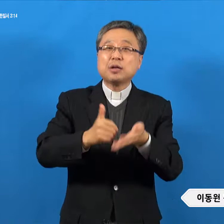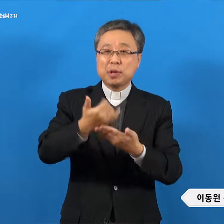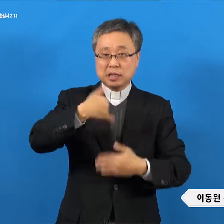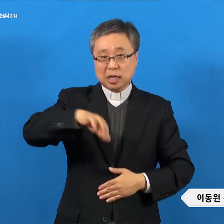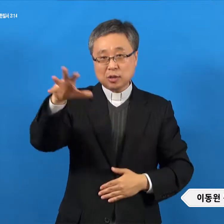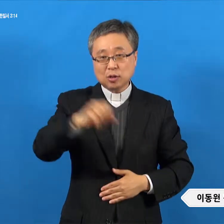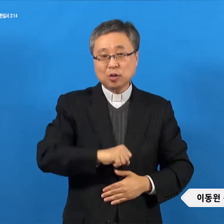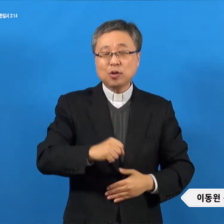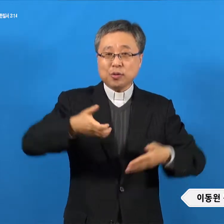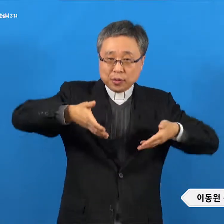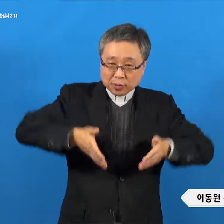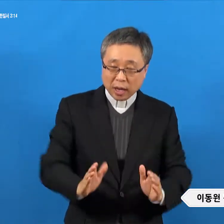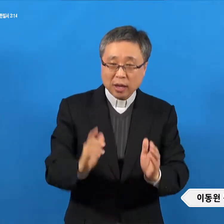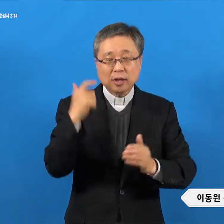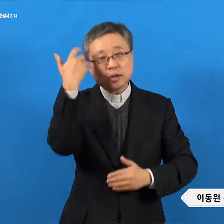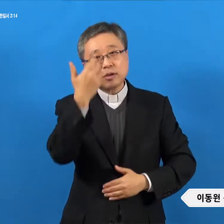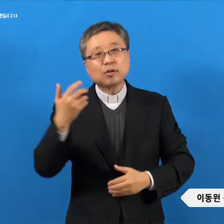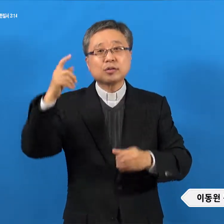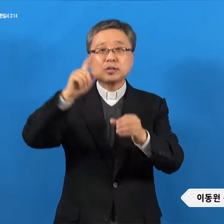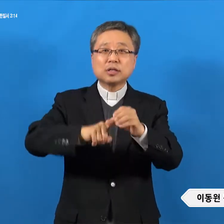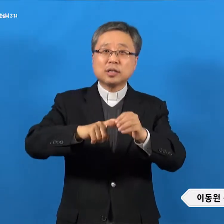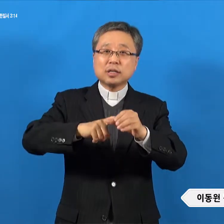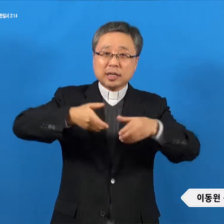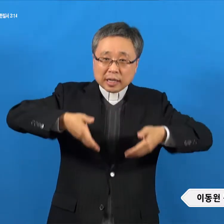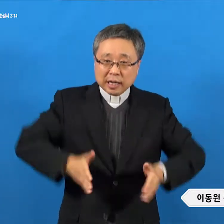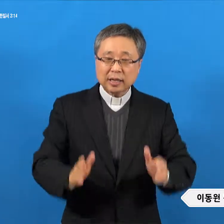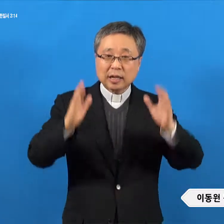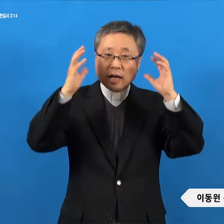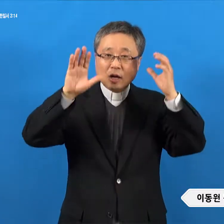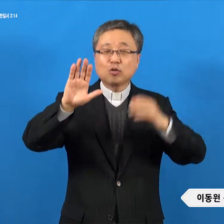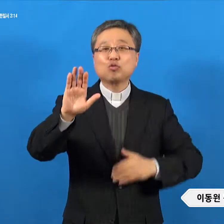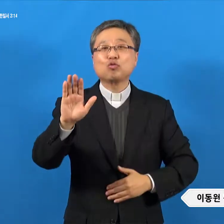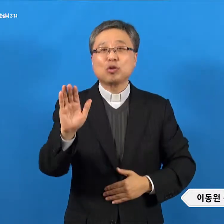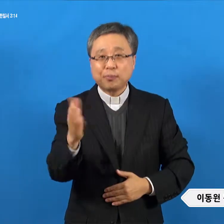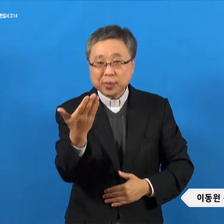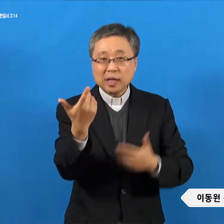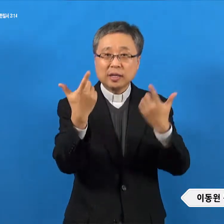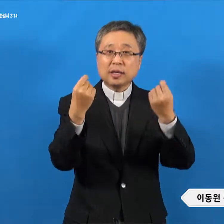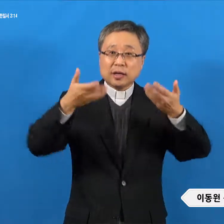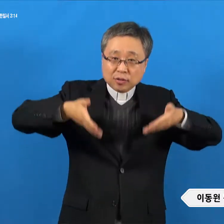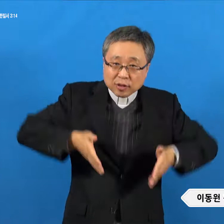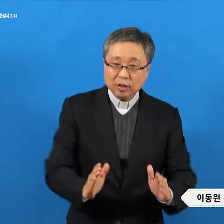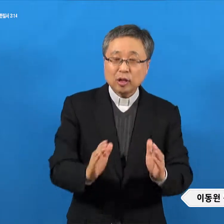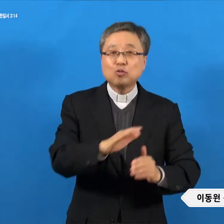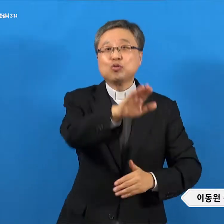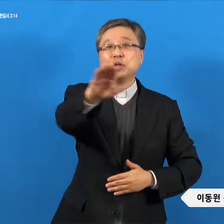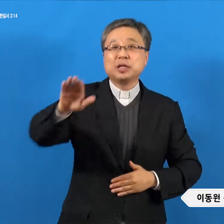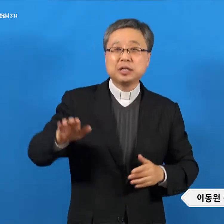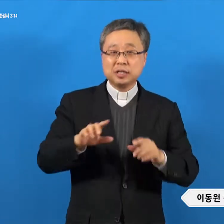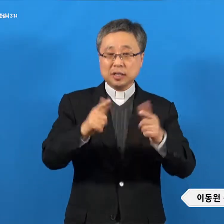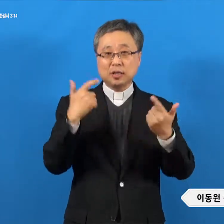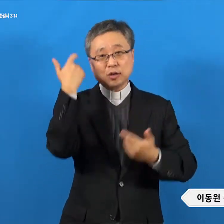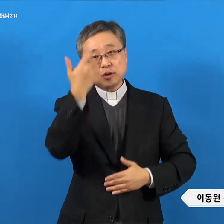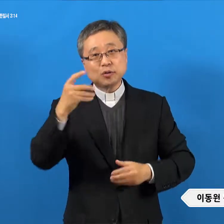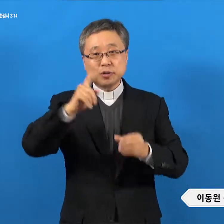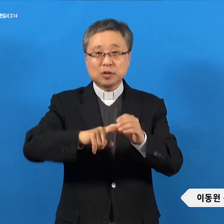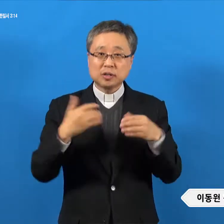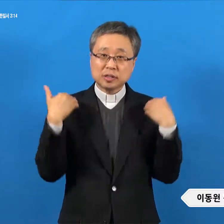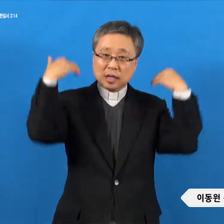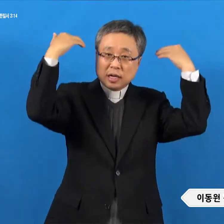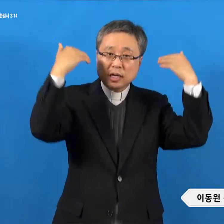태어납니다. 영적인 갓난아기가 되는 것입니다. 그러나 이렇게 태어난 우리들이 영적으로 자라가기 위해서